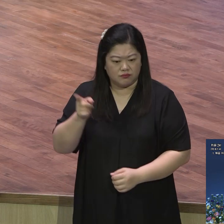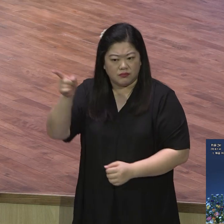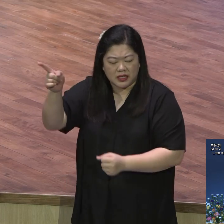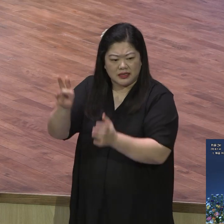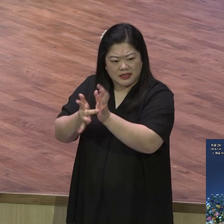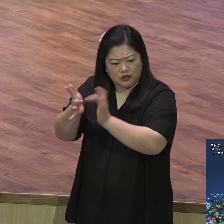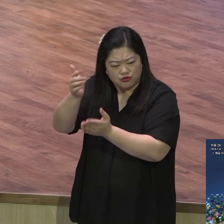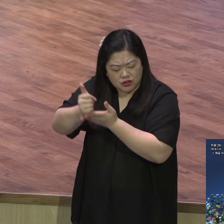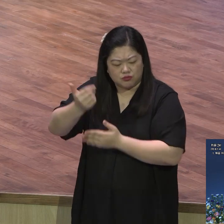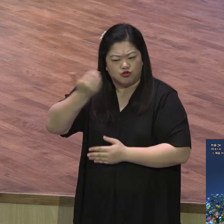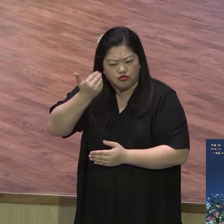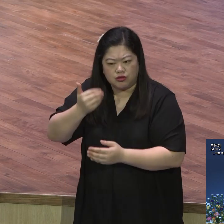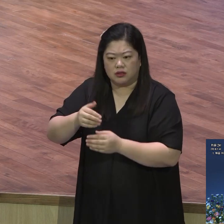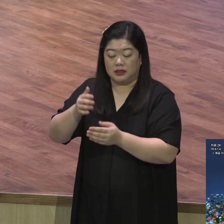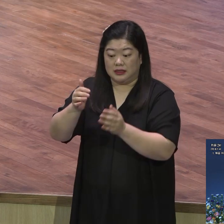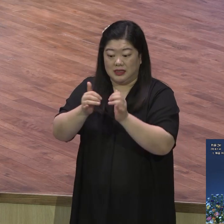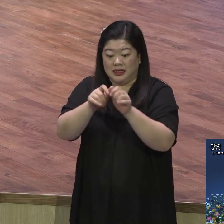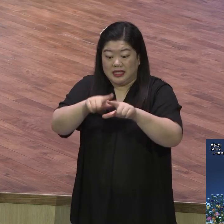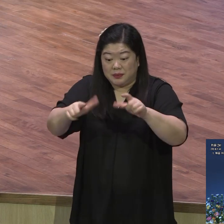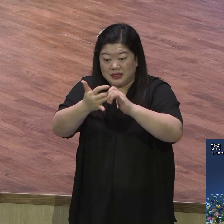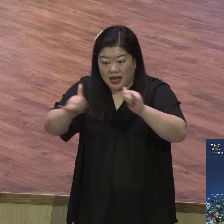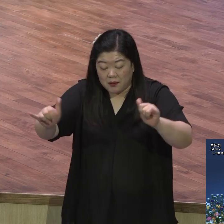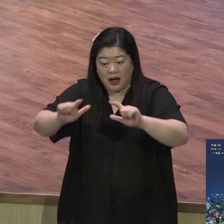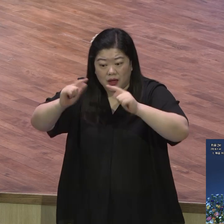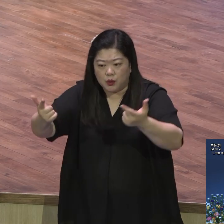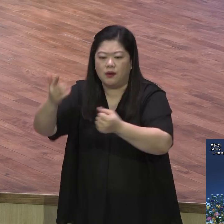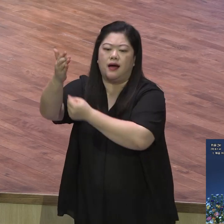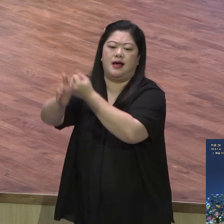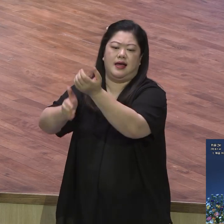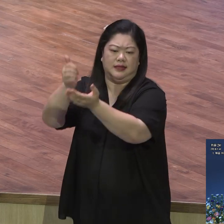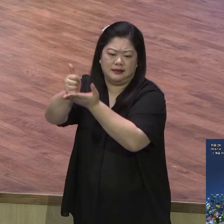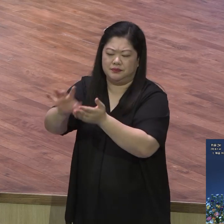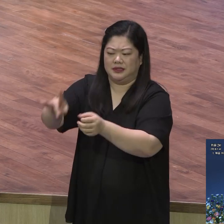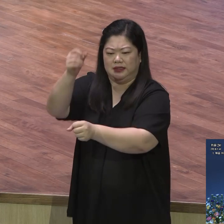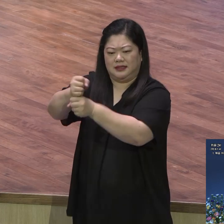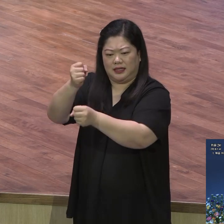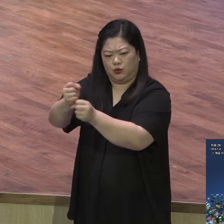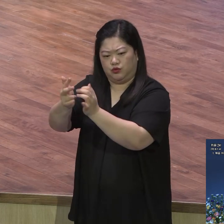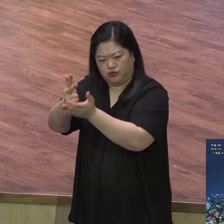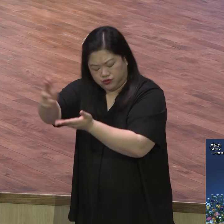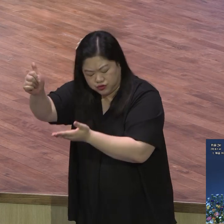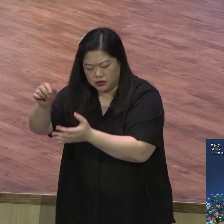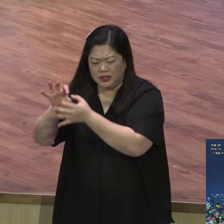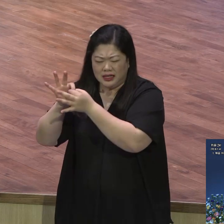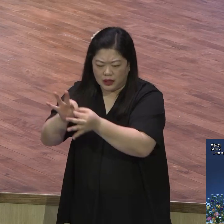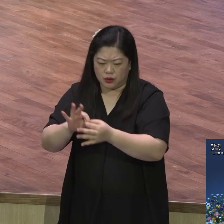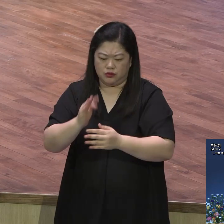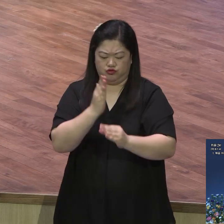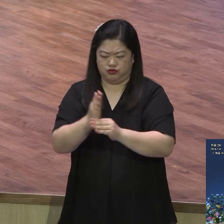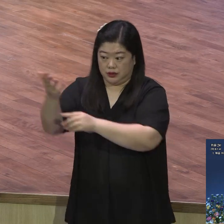이분은 인간이 아니야. 이사람은 의사가 아니야. 이 사람 창조주 인류를 구하러 우리가 조상 때 기다렸던 메시아야 라고 한 거예요.